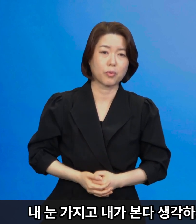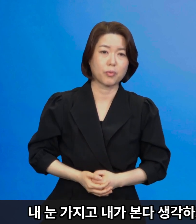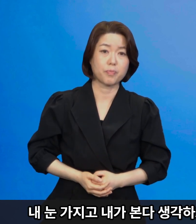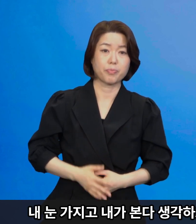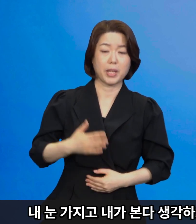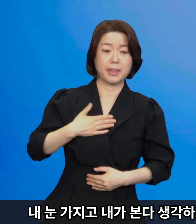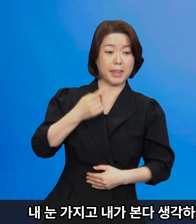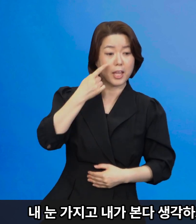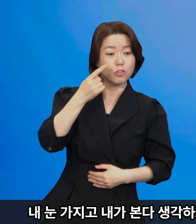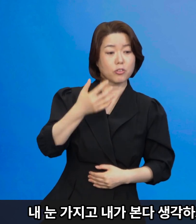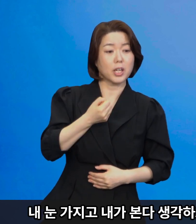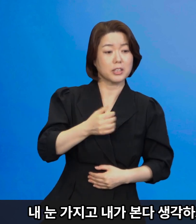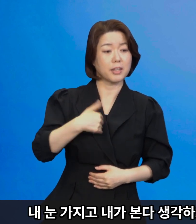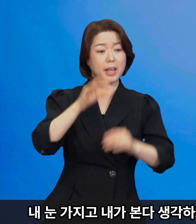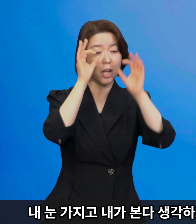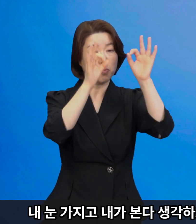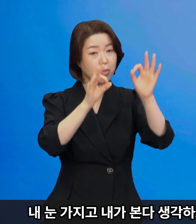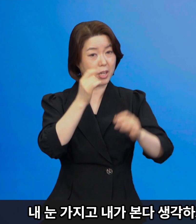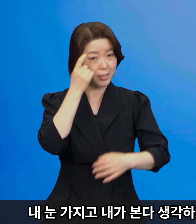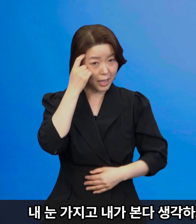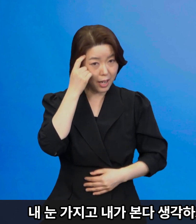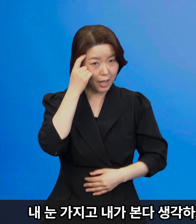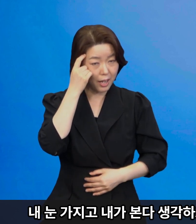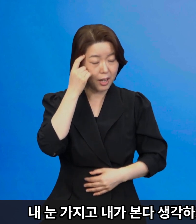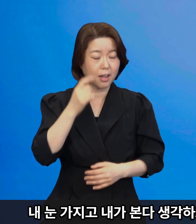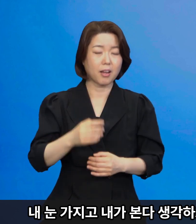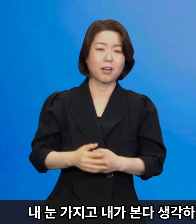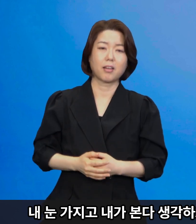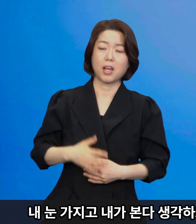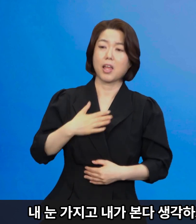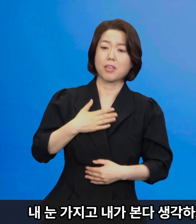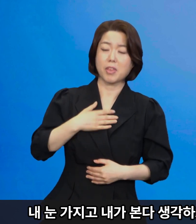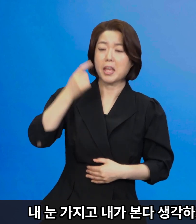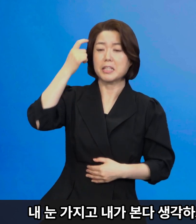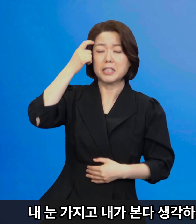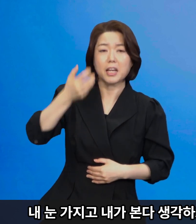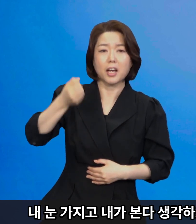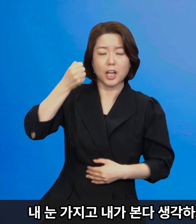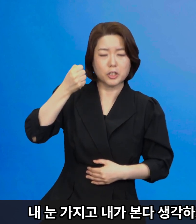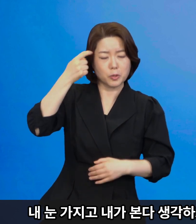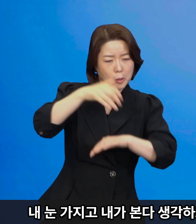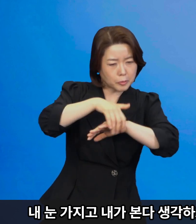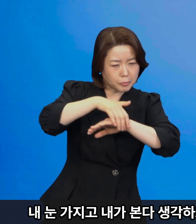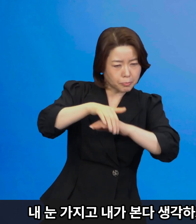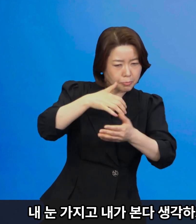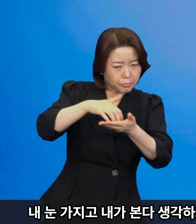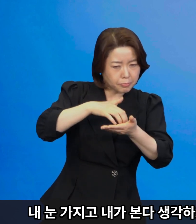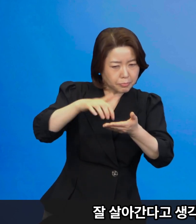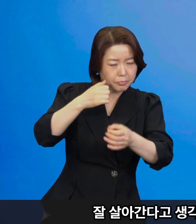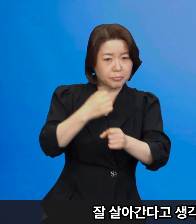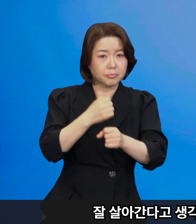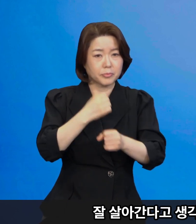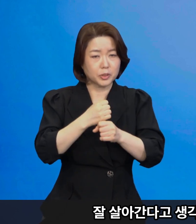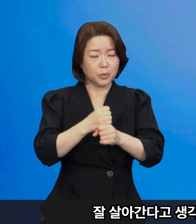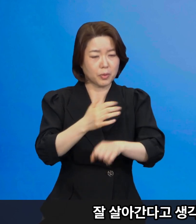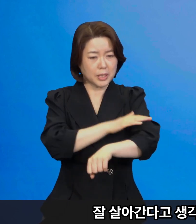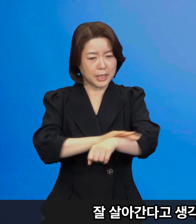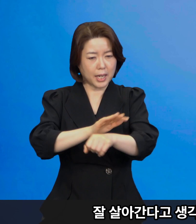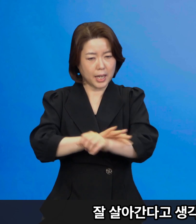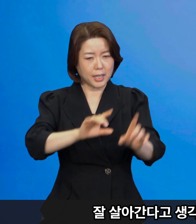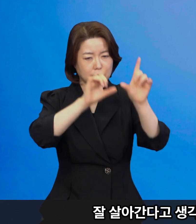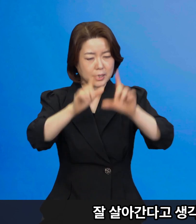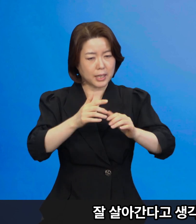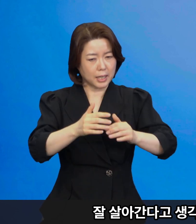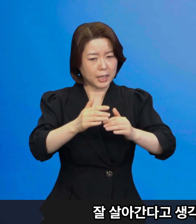내 눈 가지고 내가 본다 생각하고 내 생각 가지고 계산하고 계획하며 잘